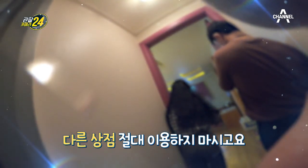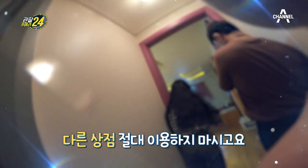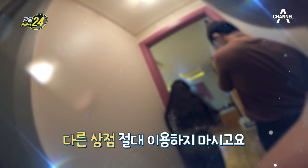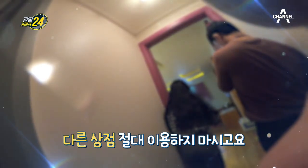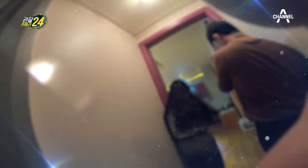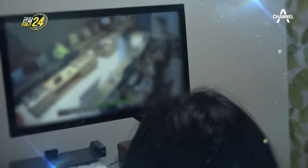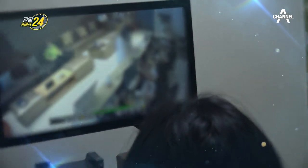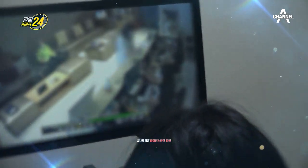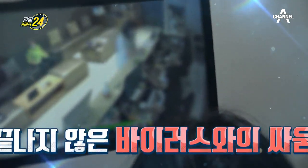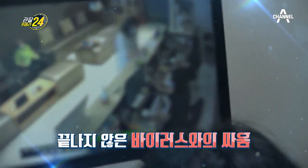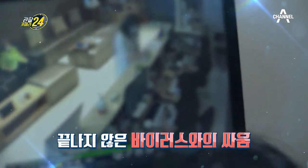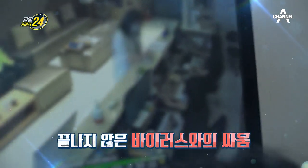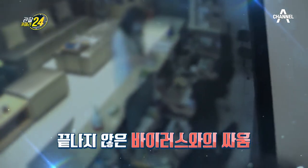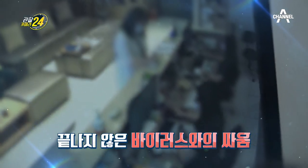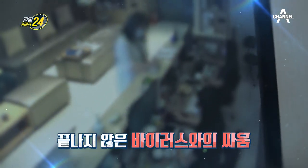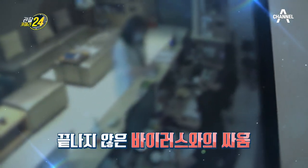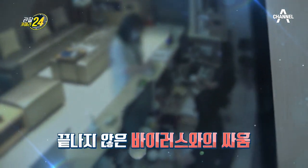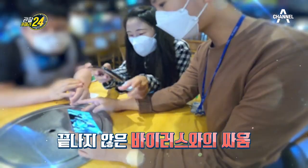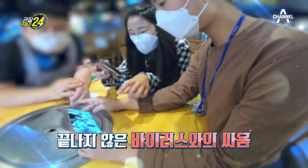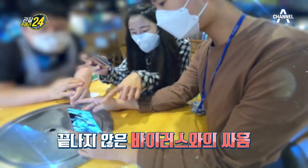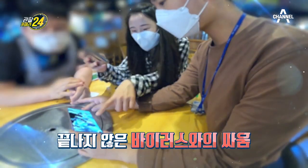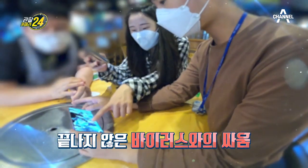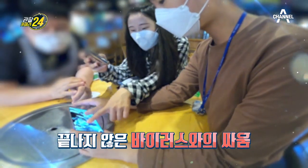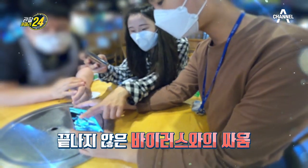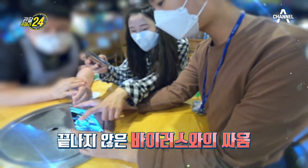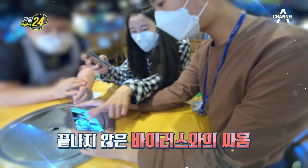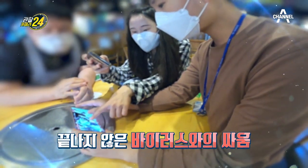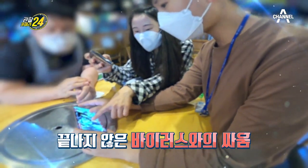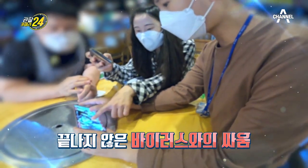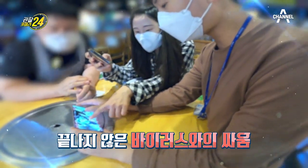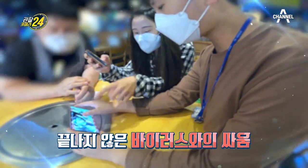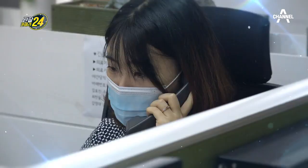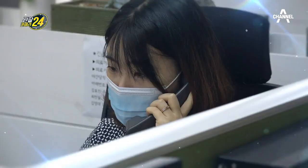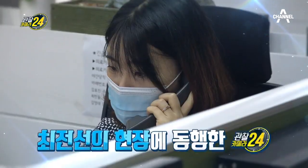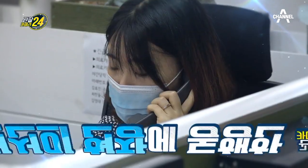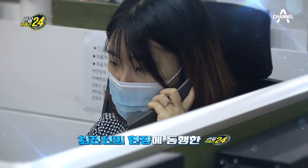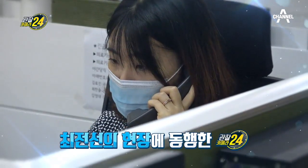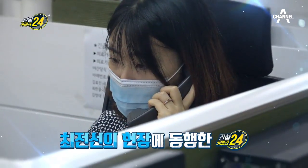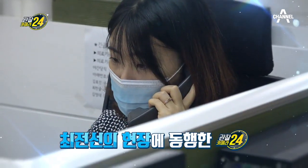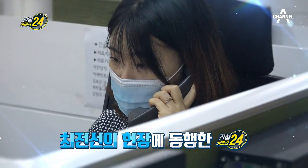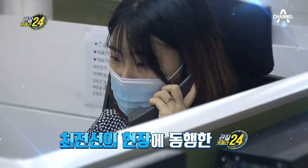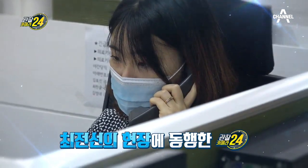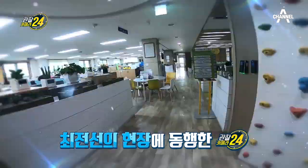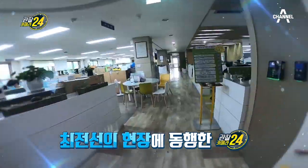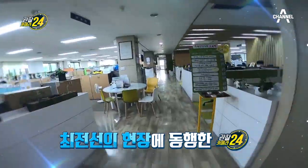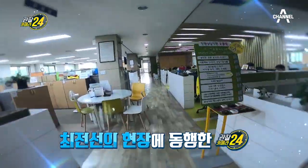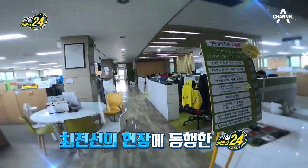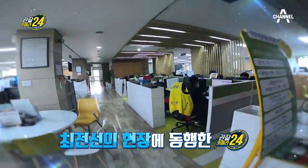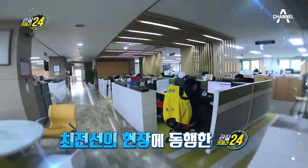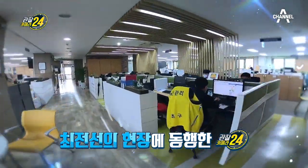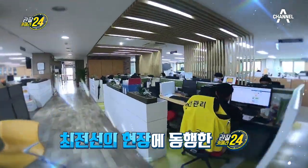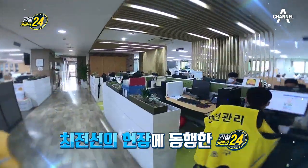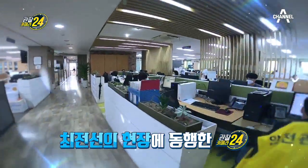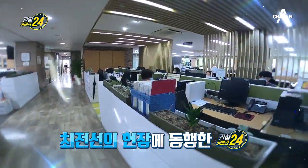마시고 기약 없는 코로나19와의 싸움. 철통 방역 사수 중인 코로나 신속 대응팀을 만났다.